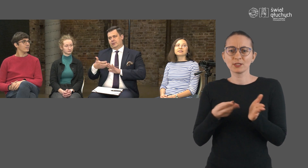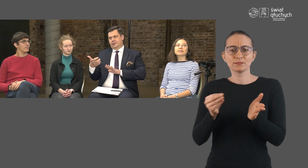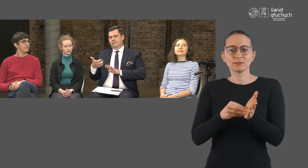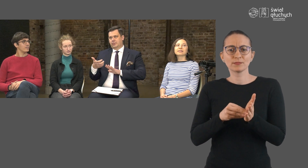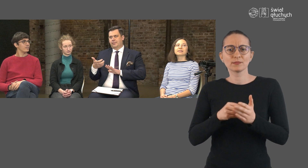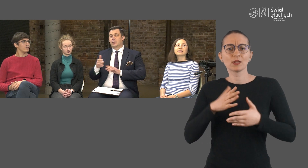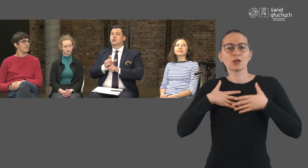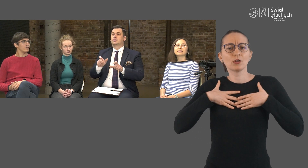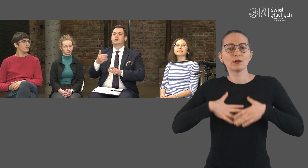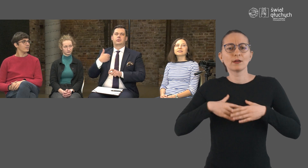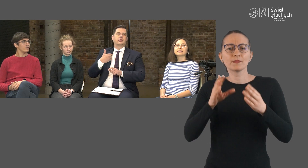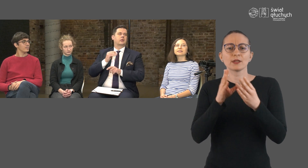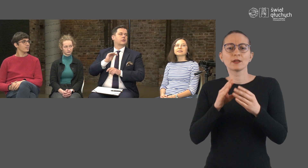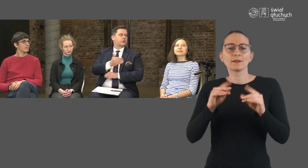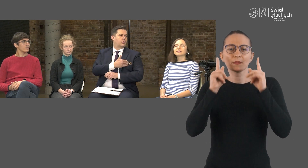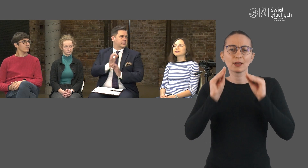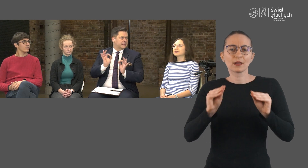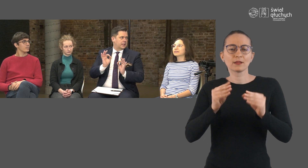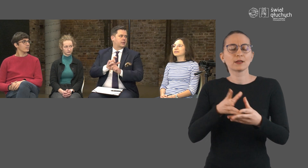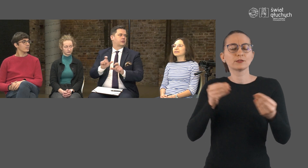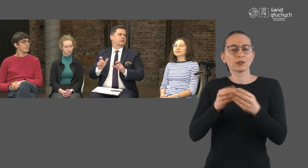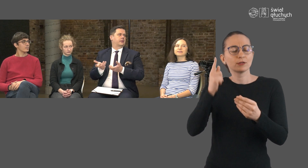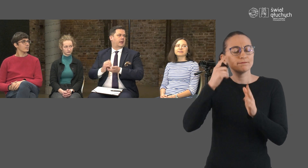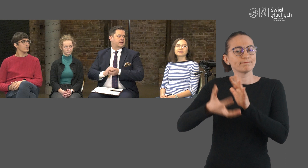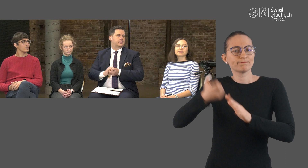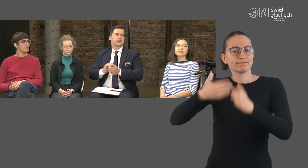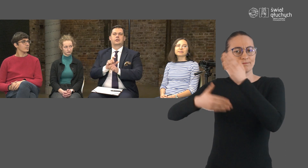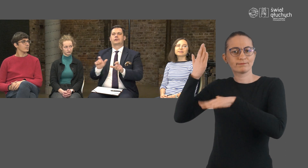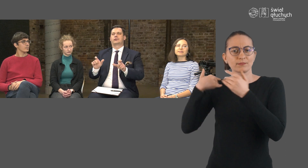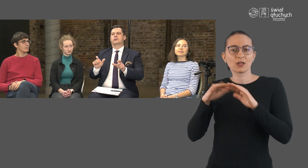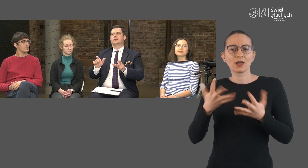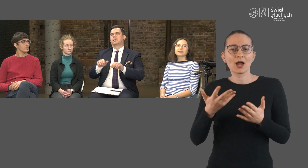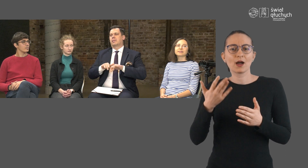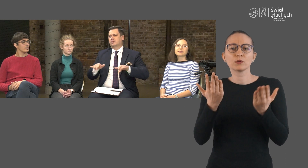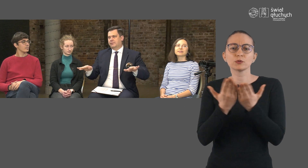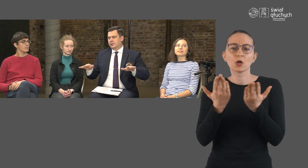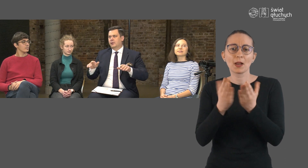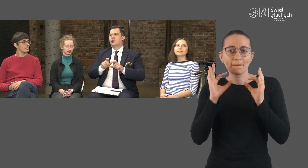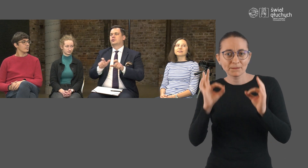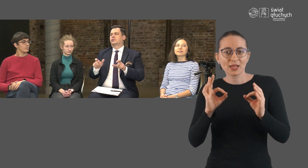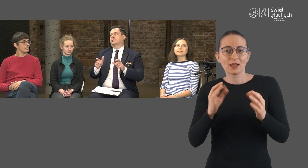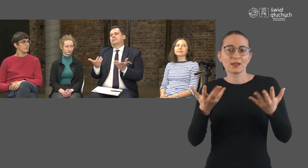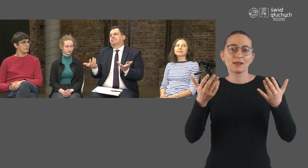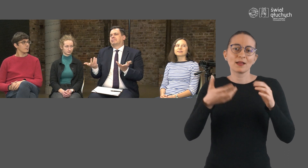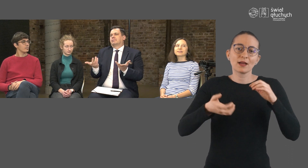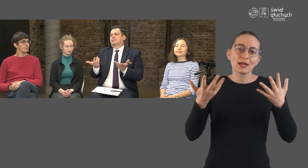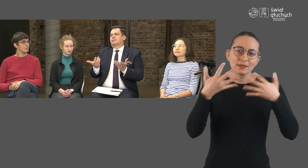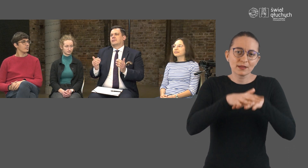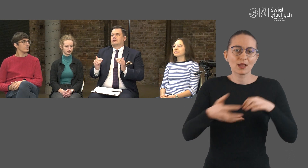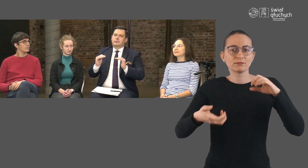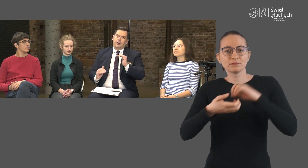powiedzieć trochę o swojej edukacji. Czy było się w szkole specjalnej, czy w szkole integracyjnej, czy w szkole